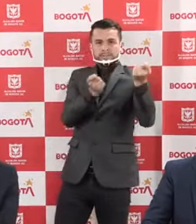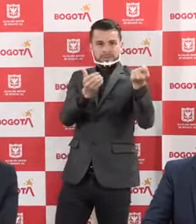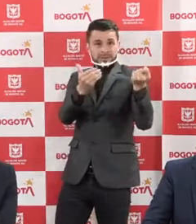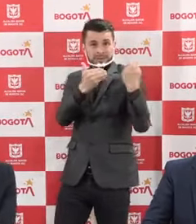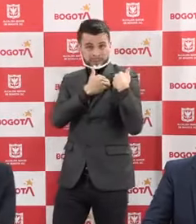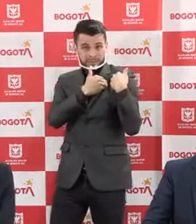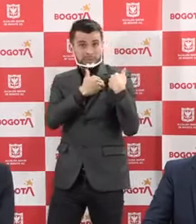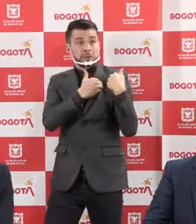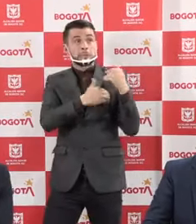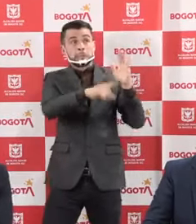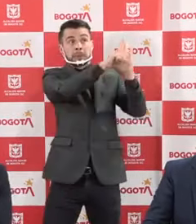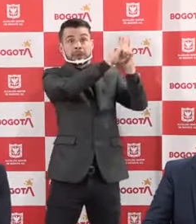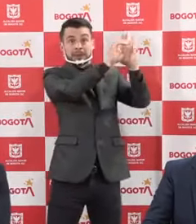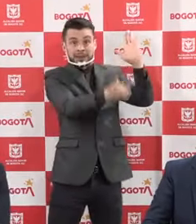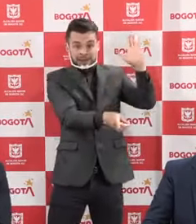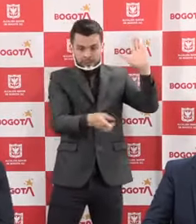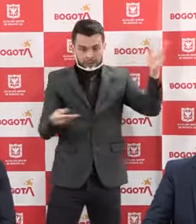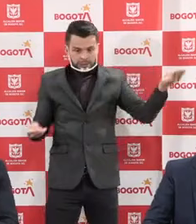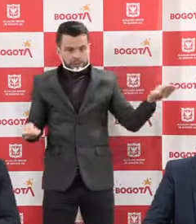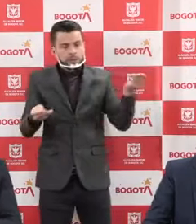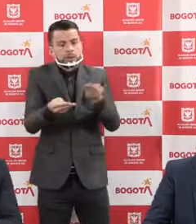primero de septiembre